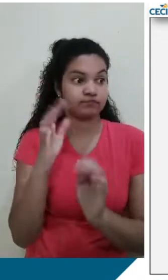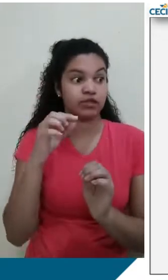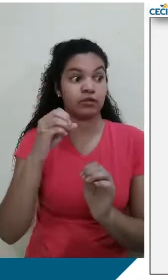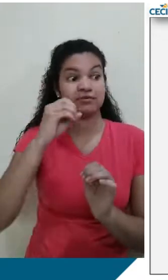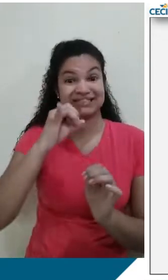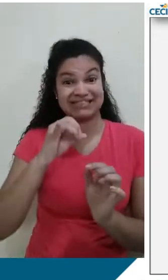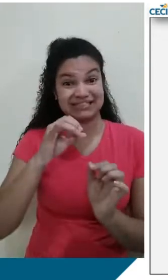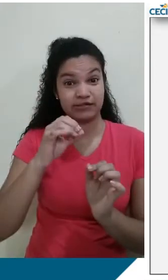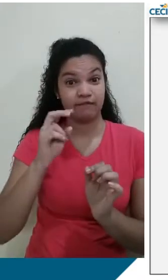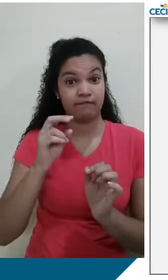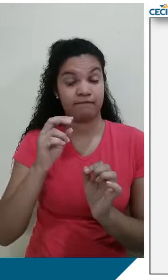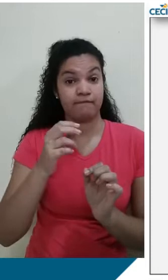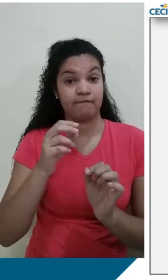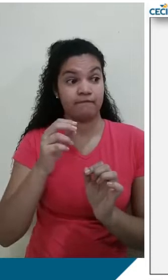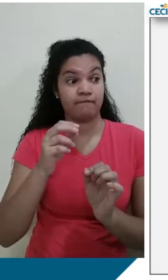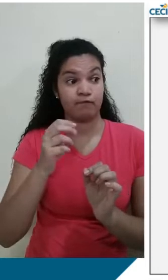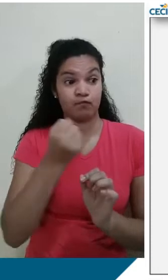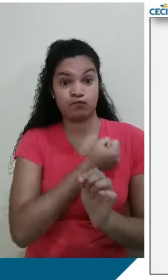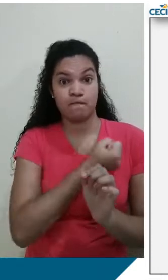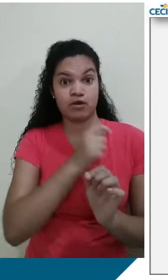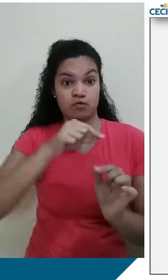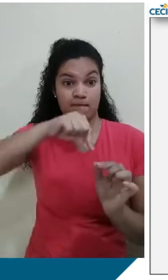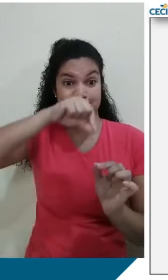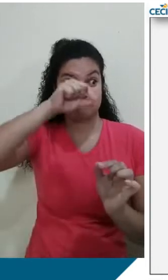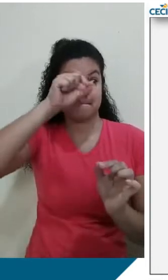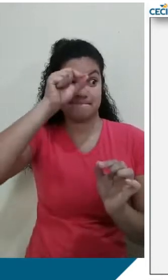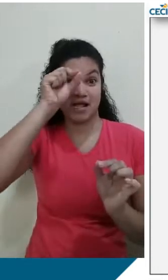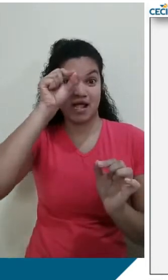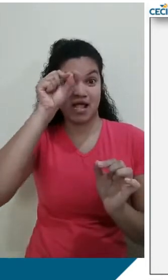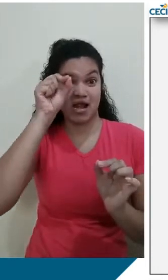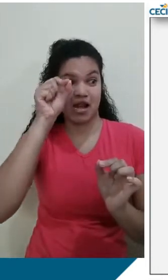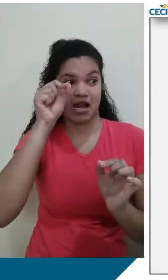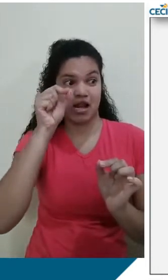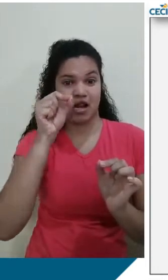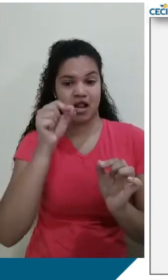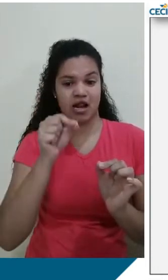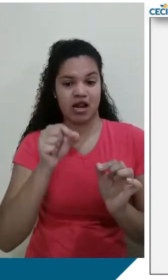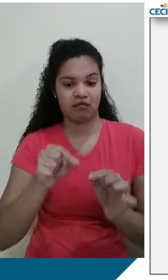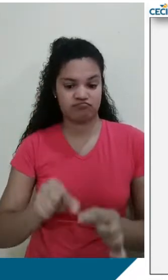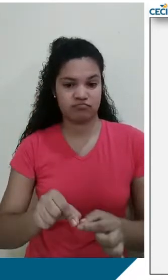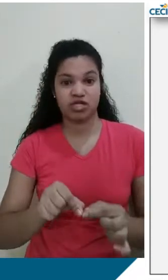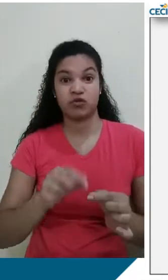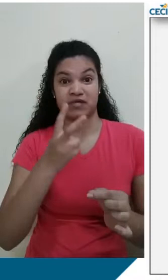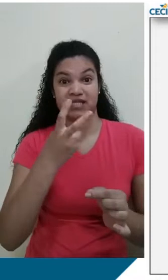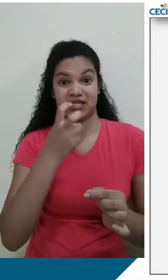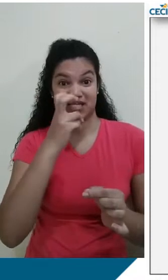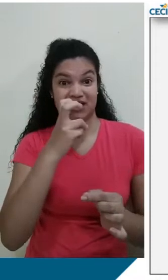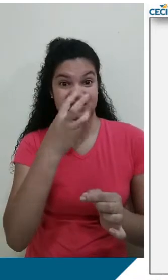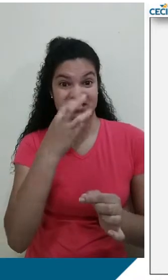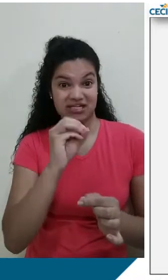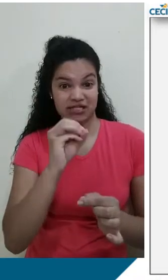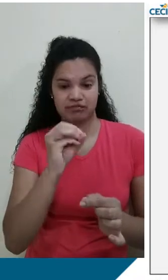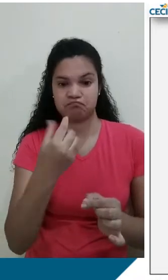vão subindo, o pigmento azul vai diminuindo a sua capacidade de ativação até que, na faixa dos